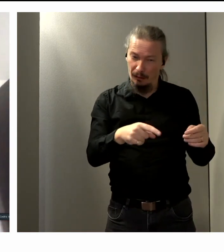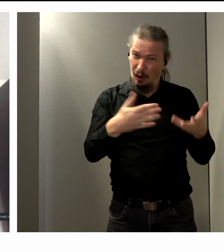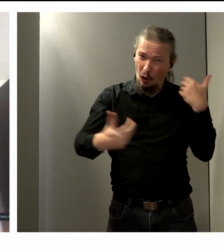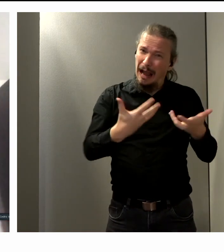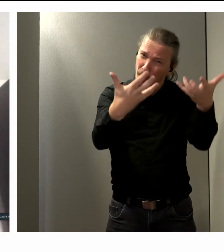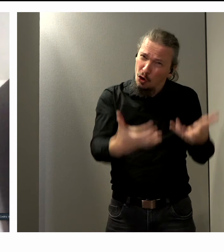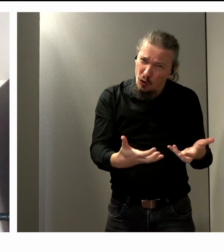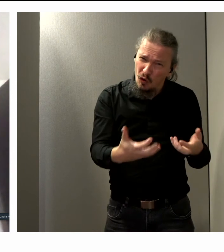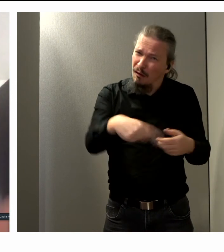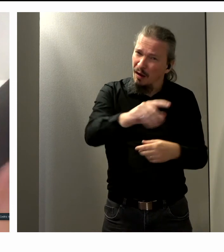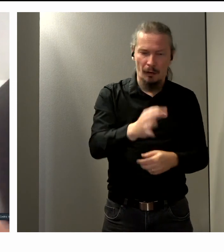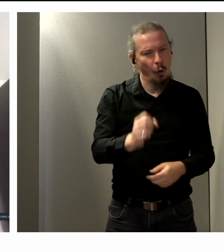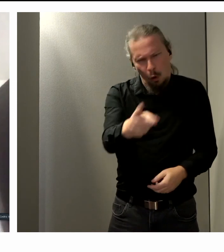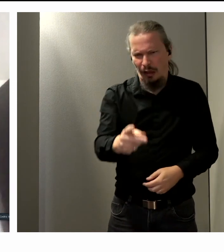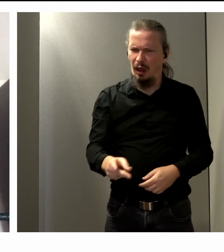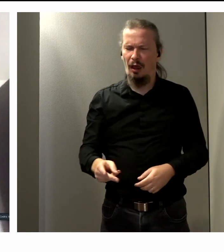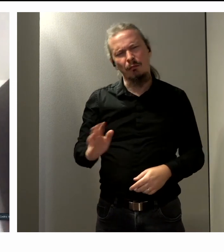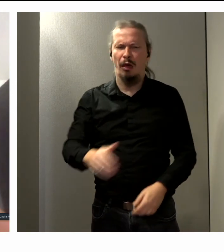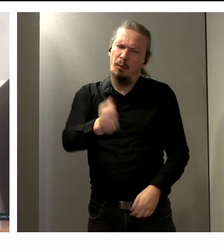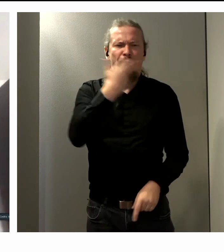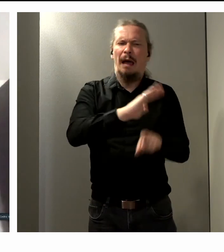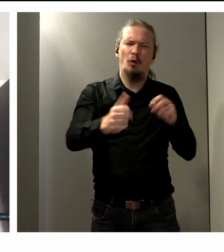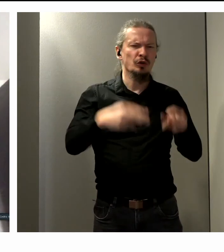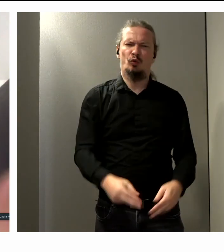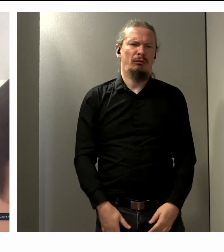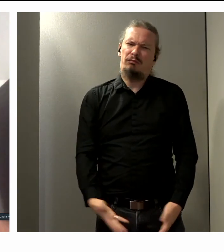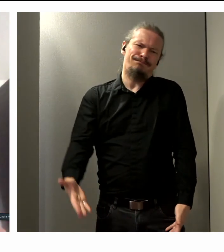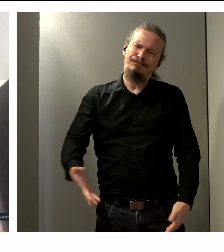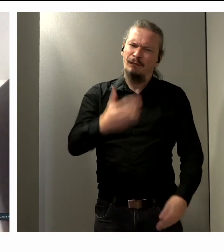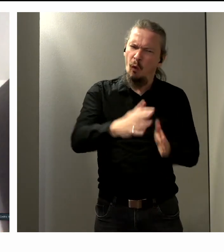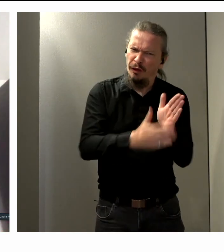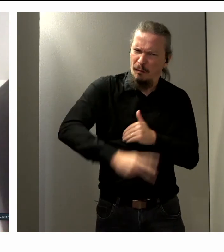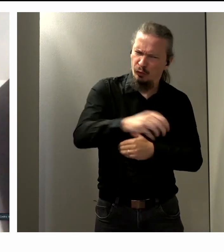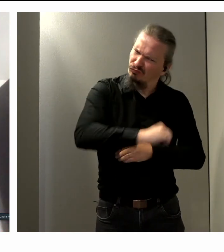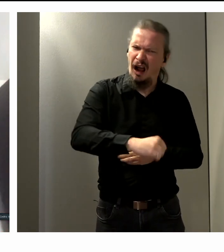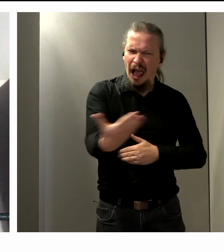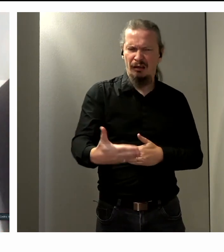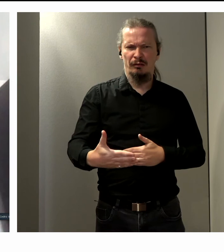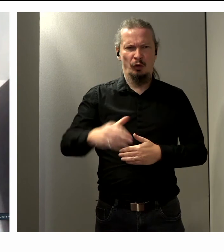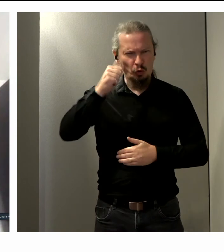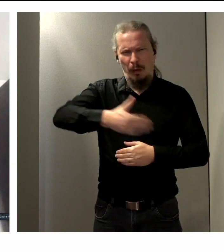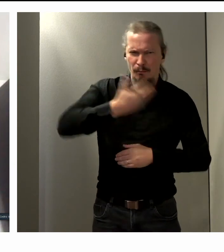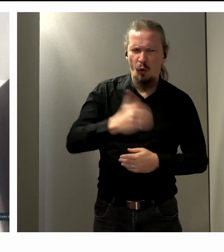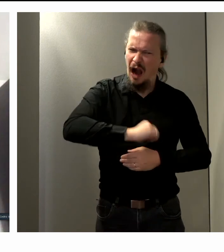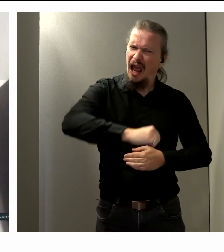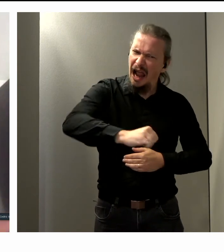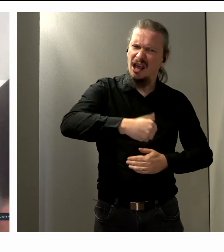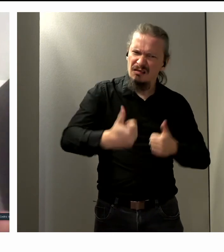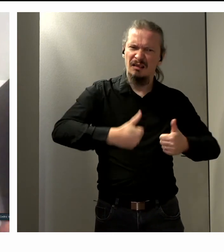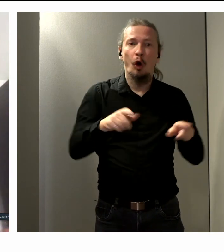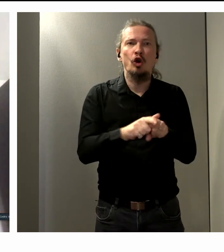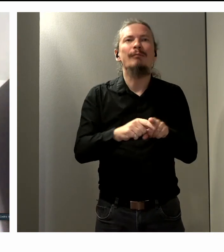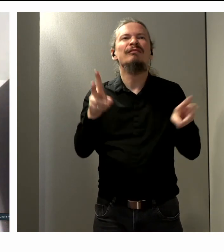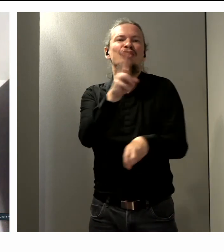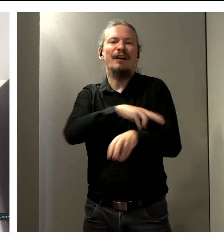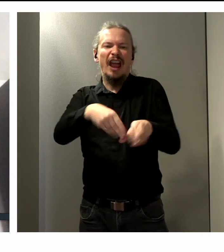Ok, vous avez fait cette représentation, mais vous pouvez faire mieux, j'en suis sûr, soyez motivés, demain vous allez faire encore mieux, et ainsi de suite », leur parlant